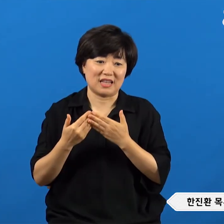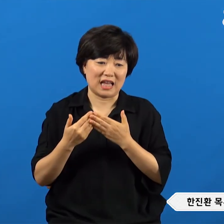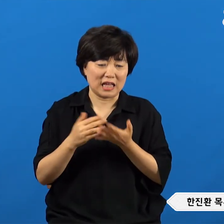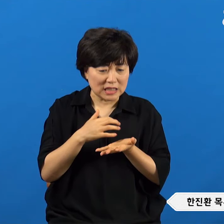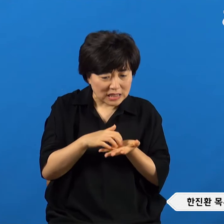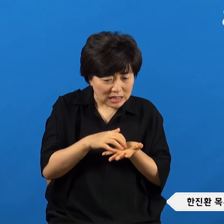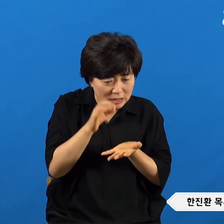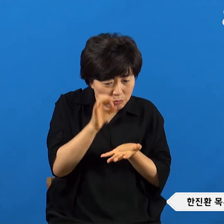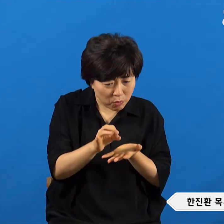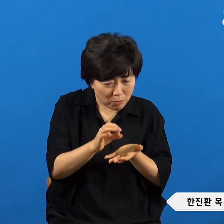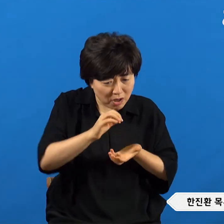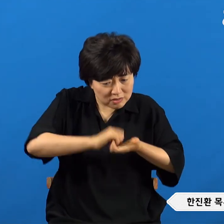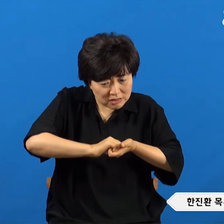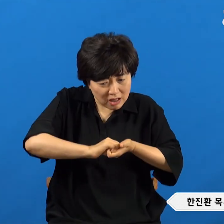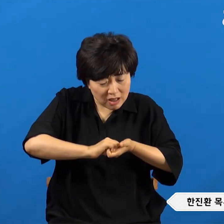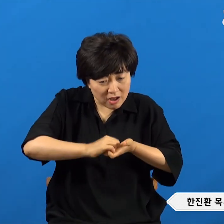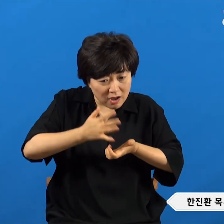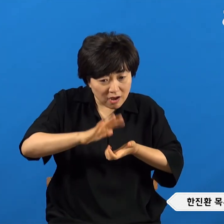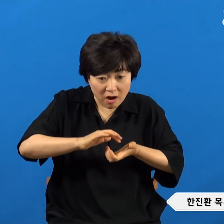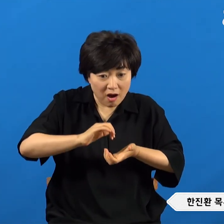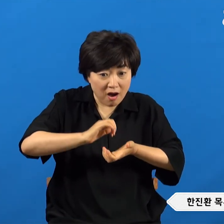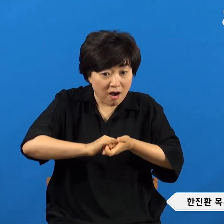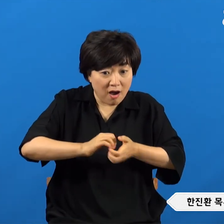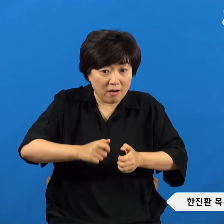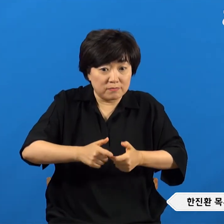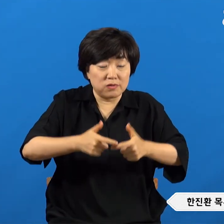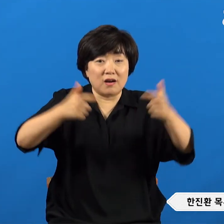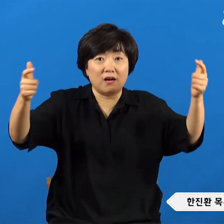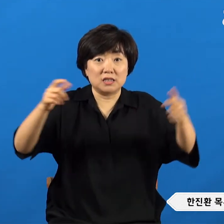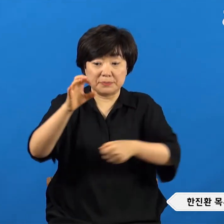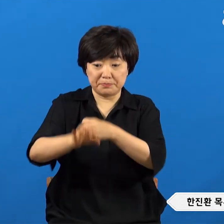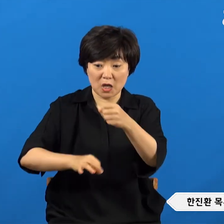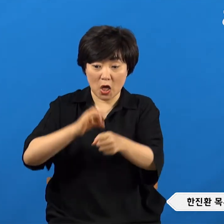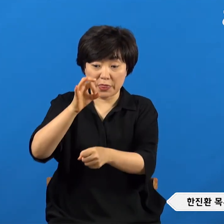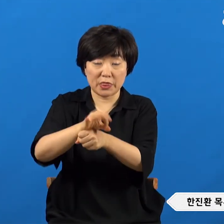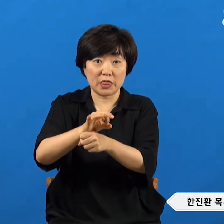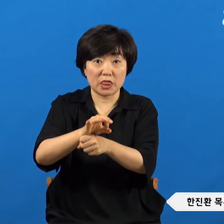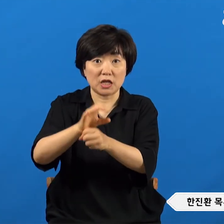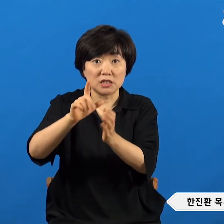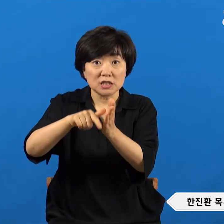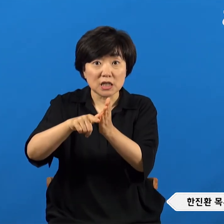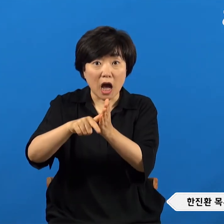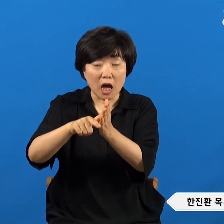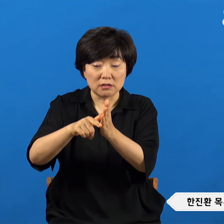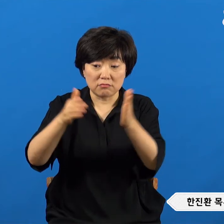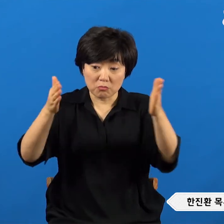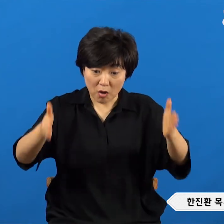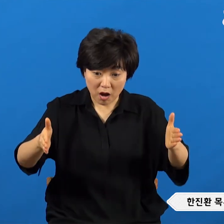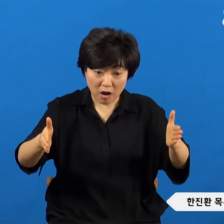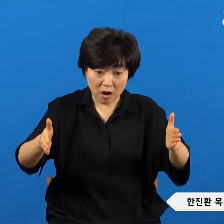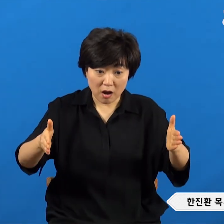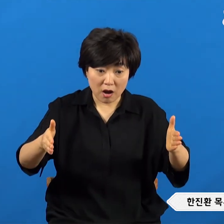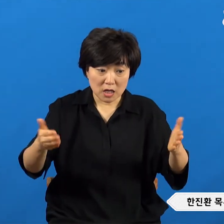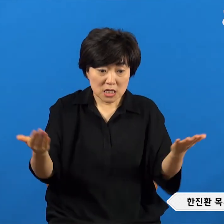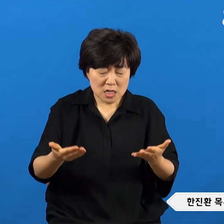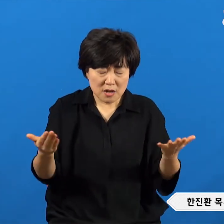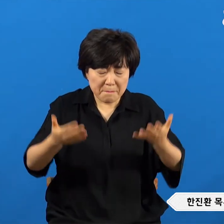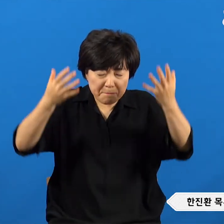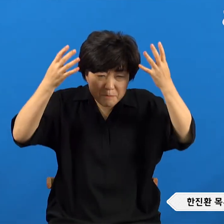산술적으로 생각해보면 10년이 금방이면 금방인데 어떻게 그 기간에 그렇게 일을 할 수